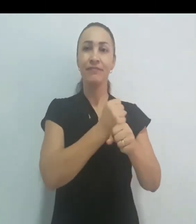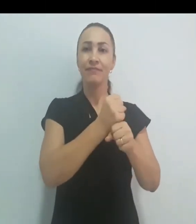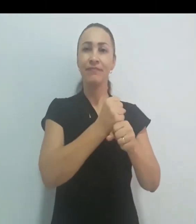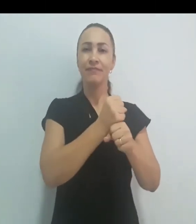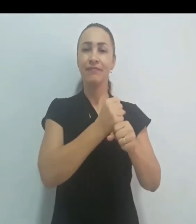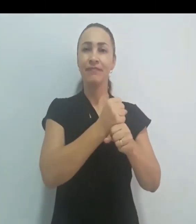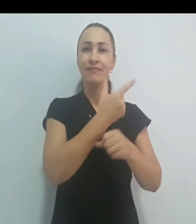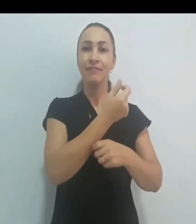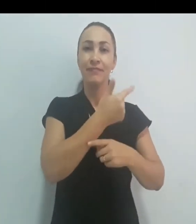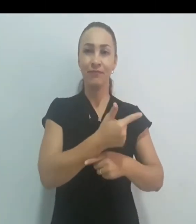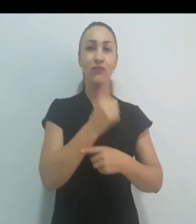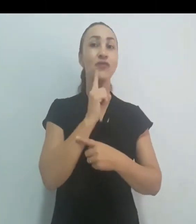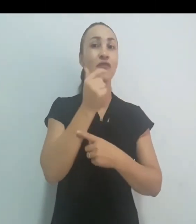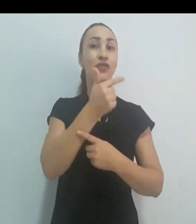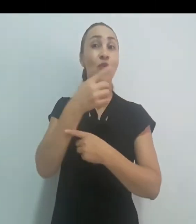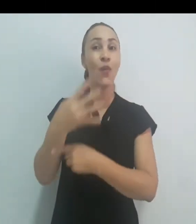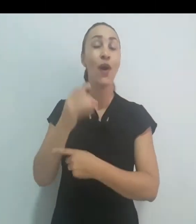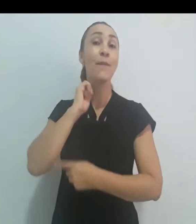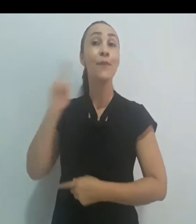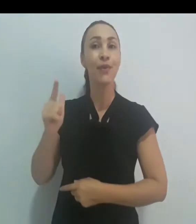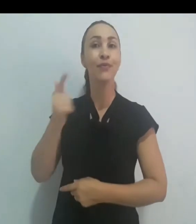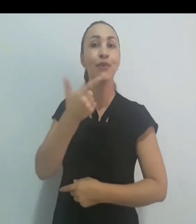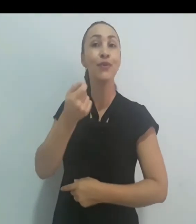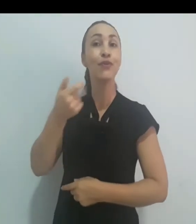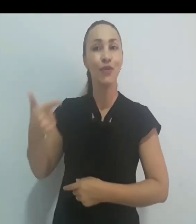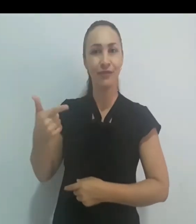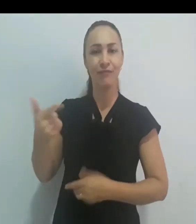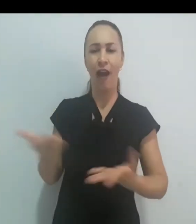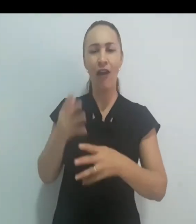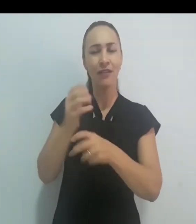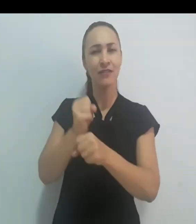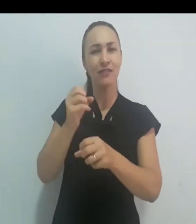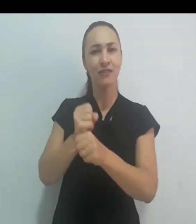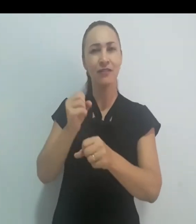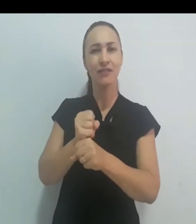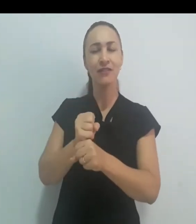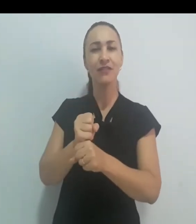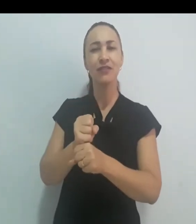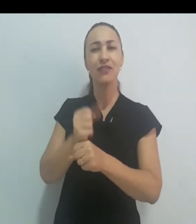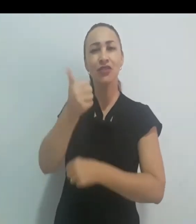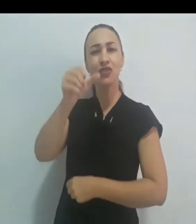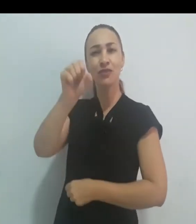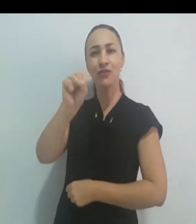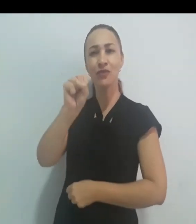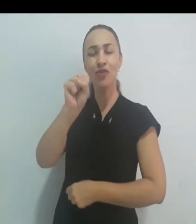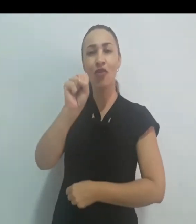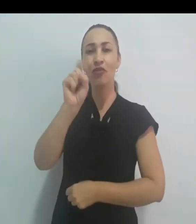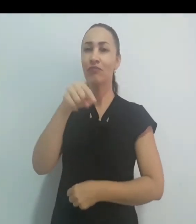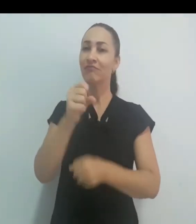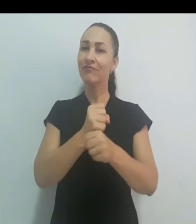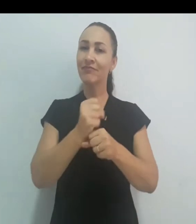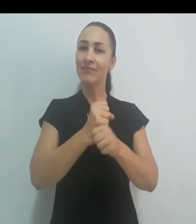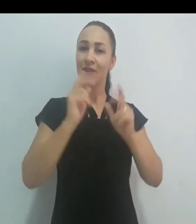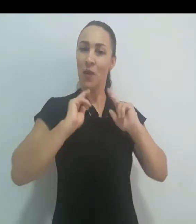10.436, de 24 de abril de 2002. Portanto, fizemos agora 18 anos